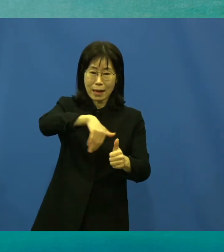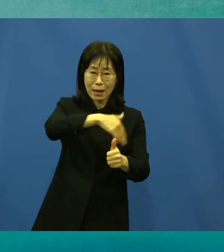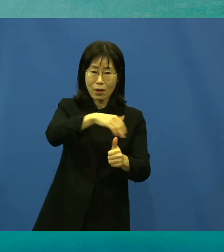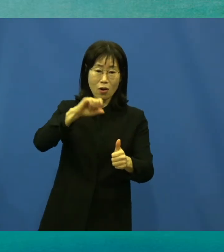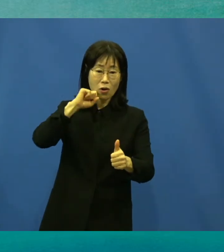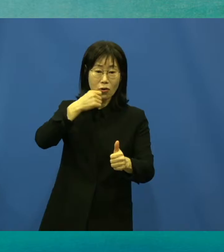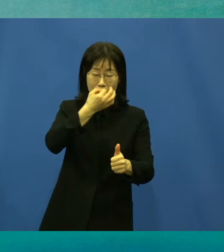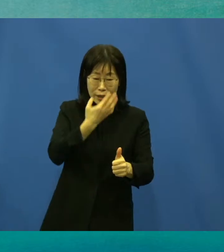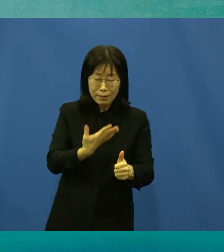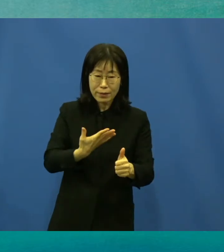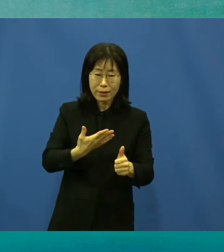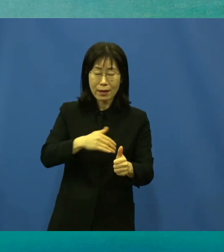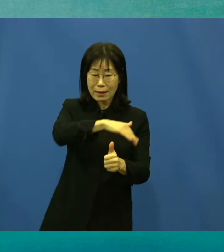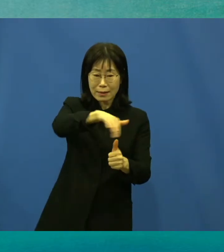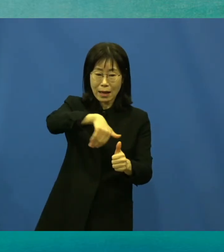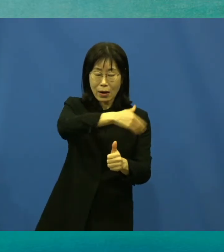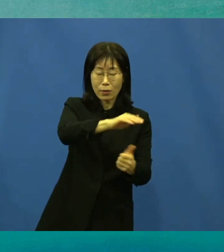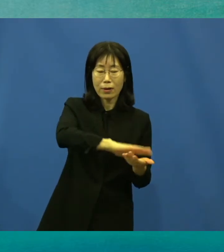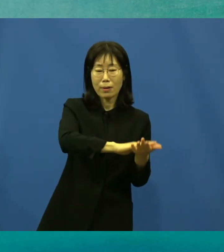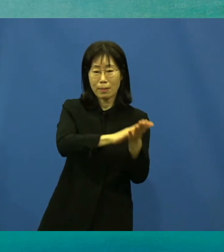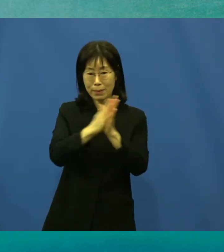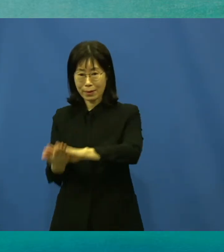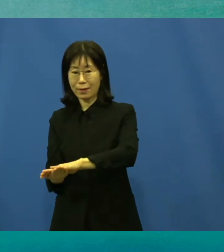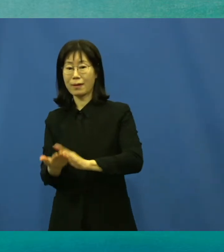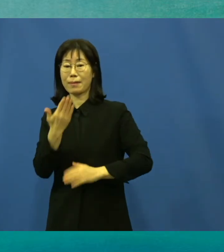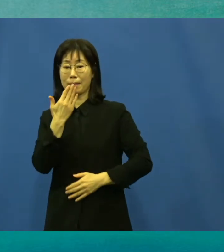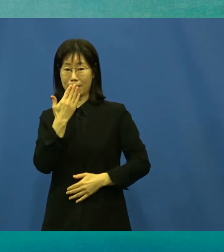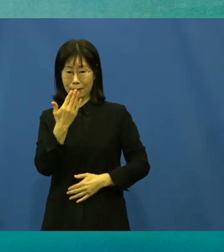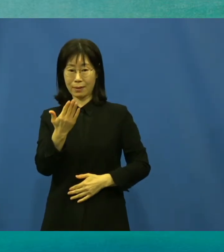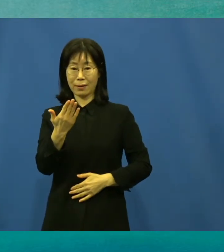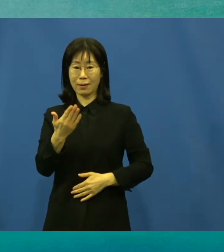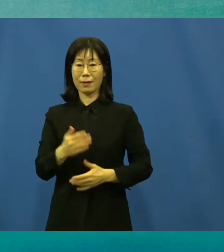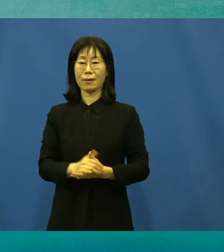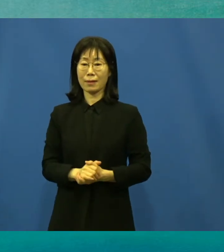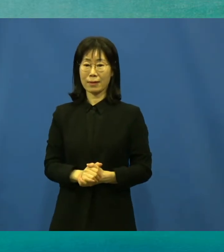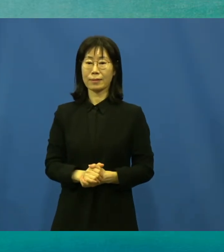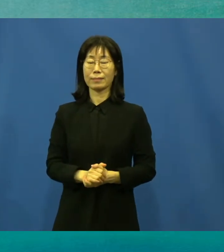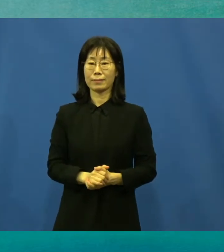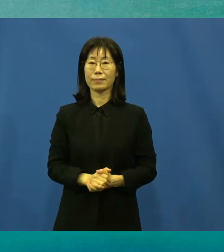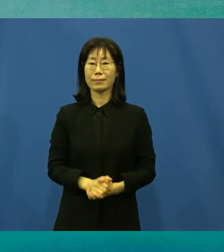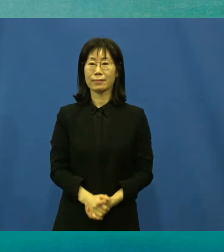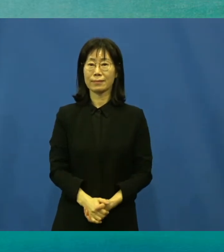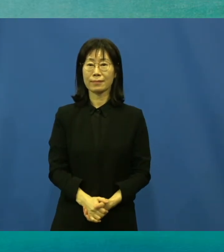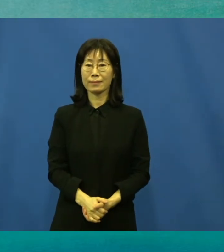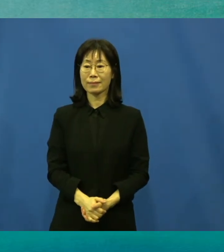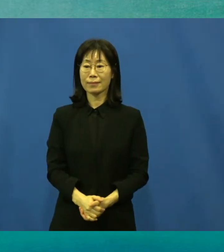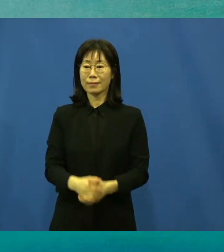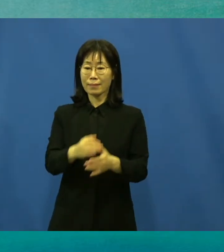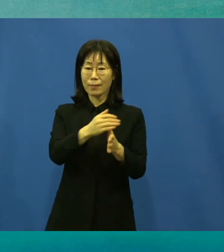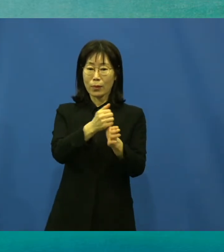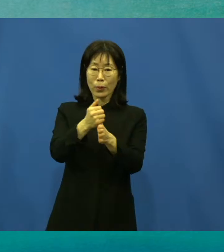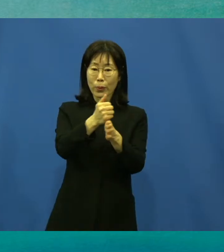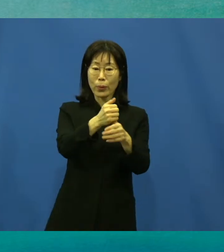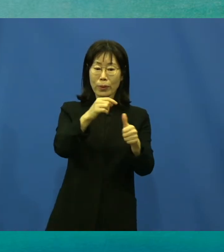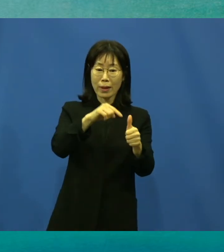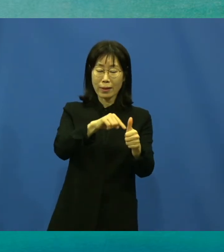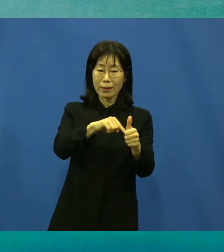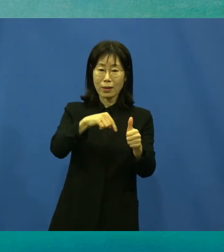이 기도는 홀로의 작업이 아닙니다. 요나는 지금 하나님과 대면하고 있습니다.